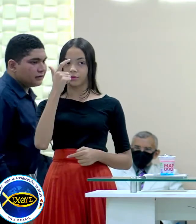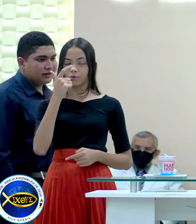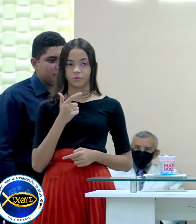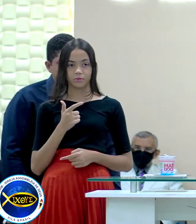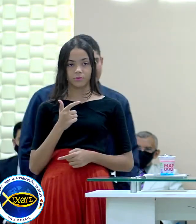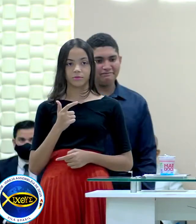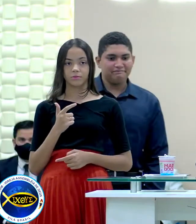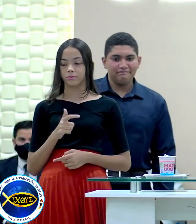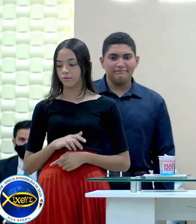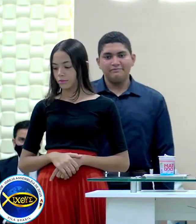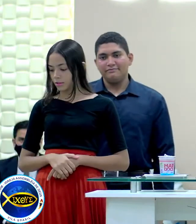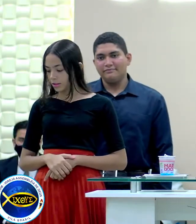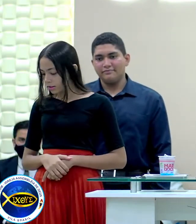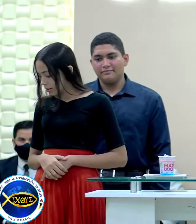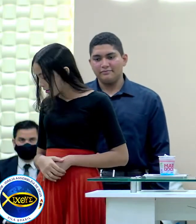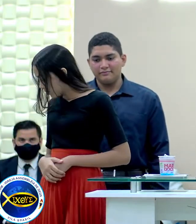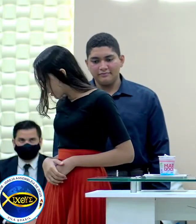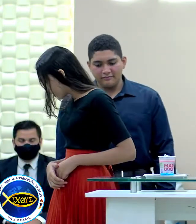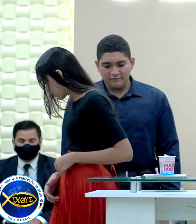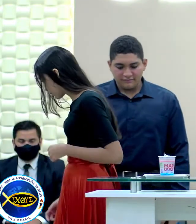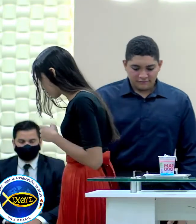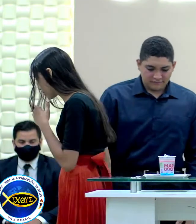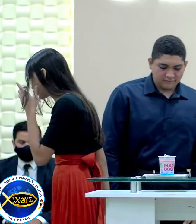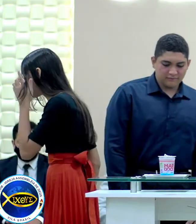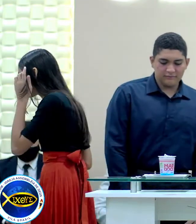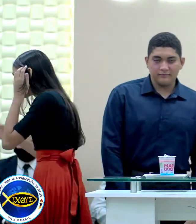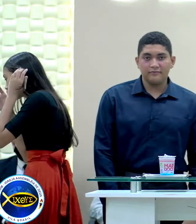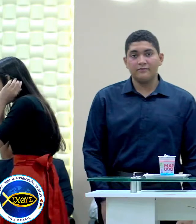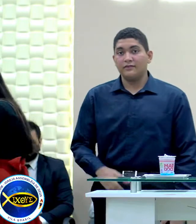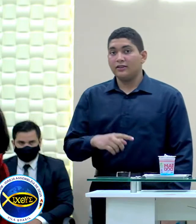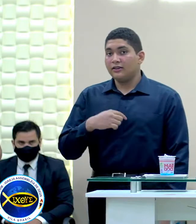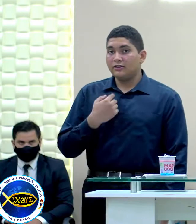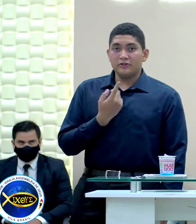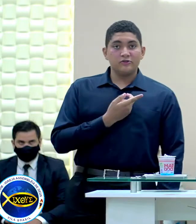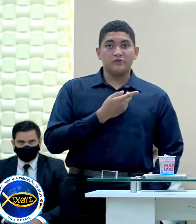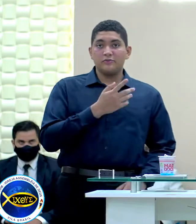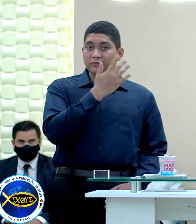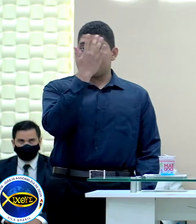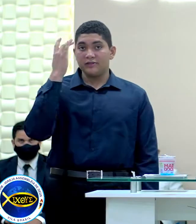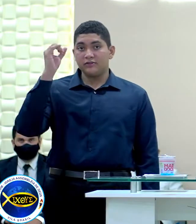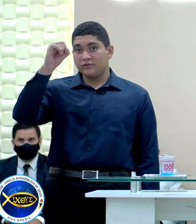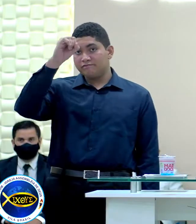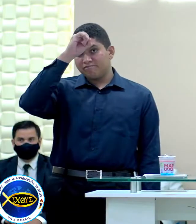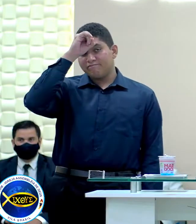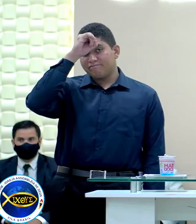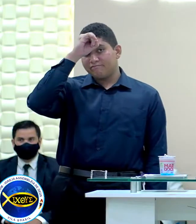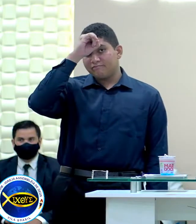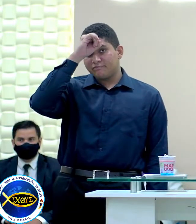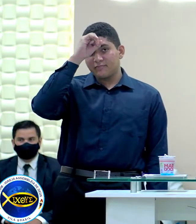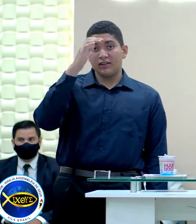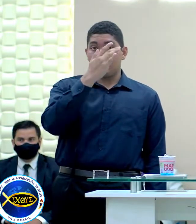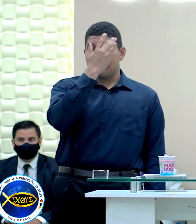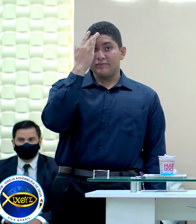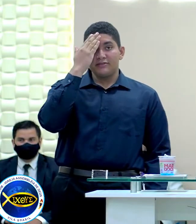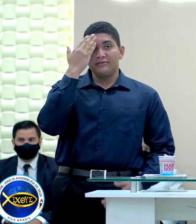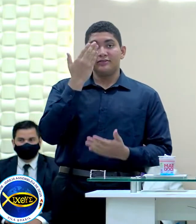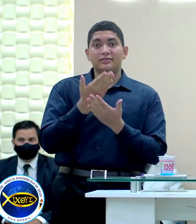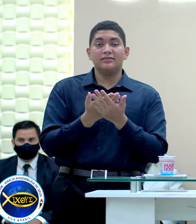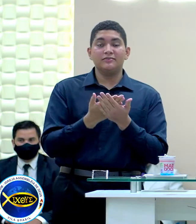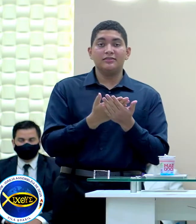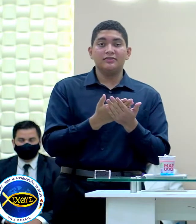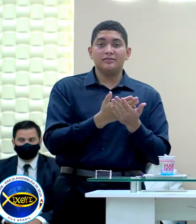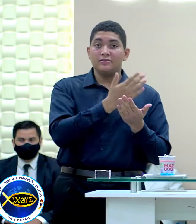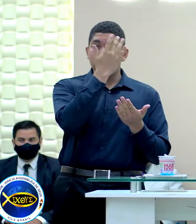mais ignorantes. Nós não somos mais ignorantes. Os incrédulos são